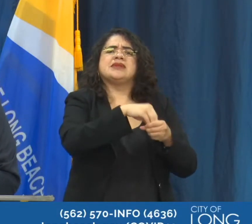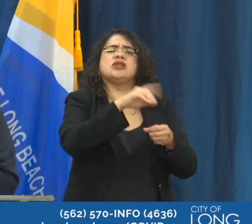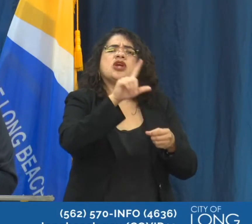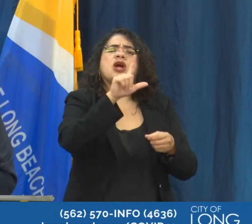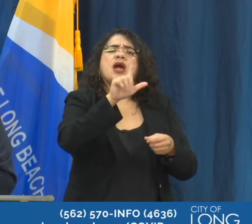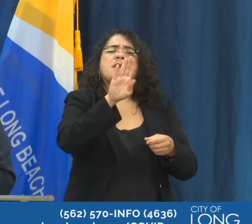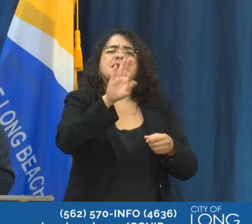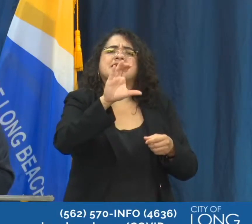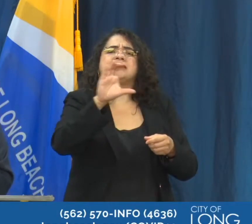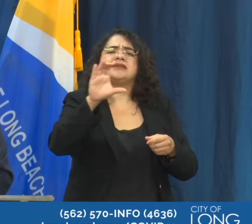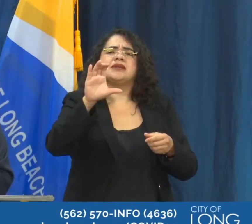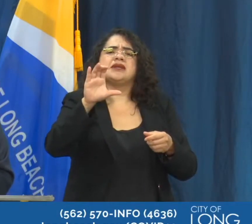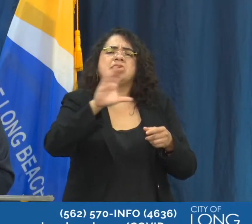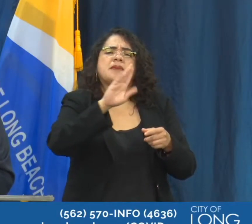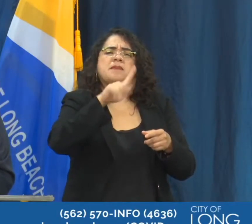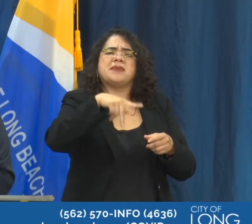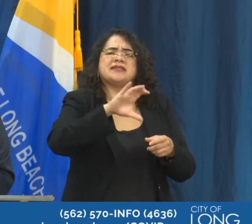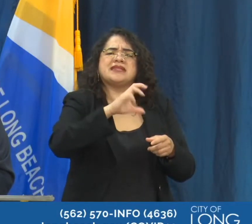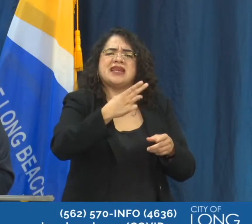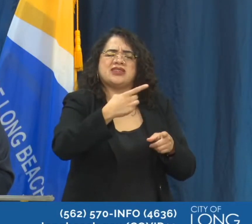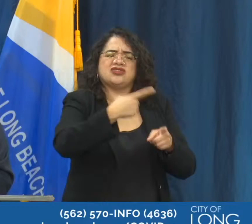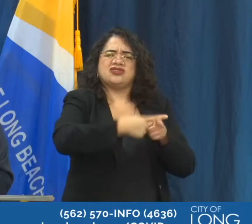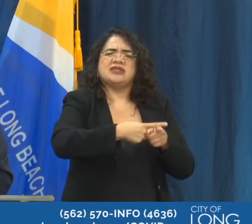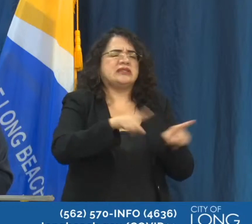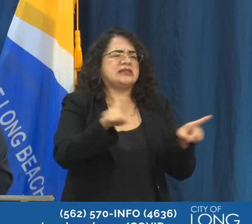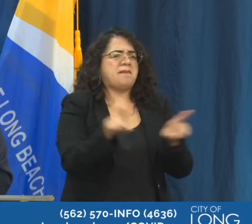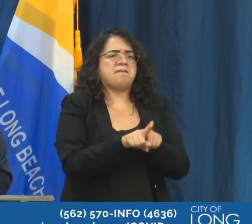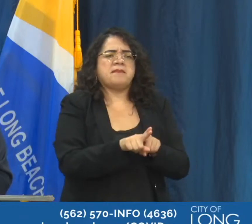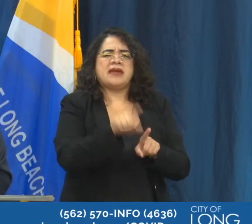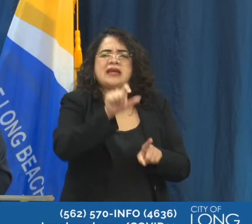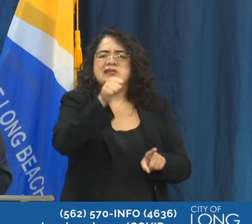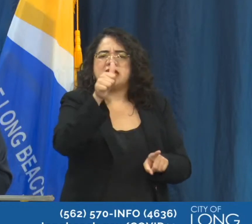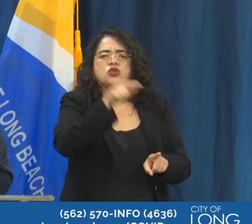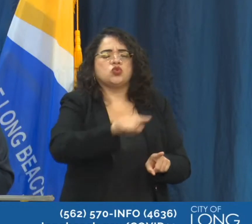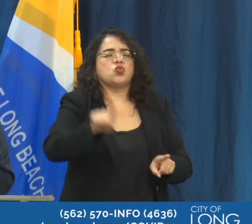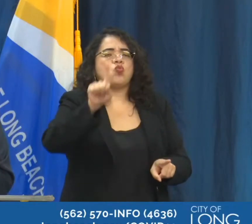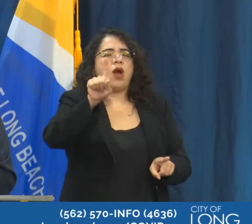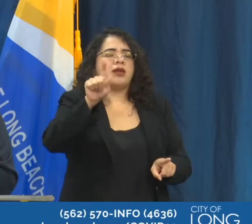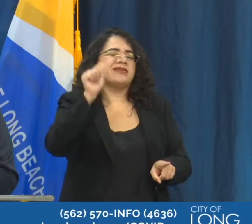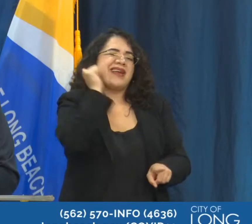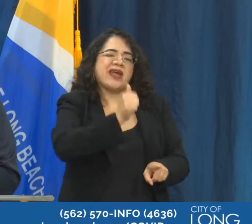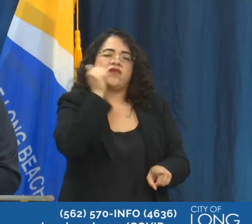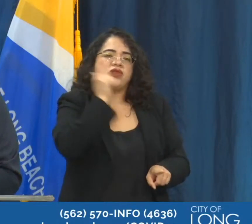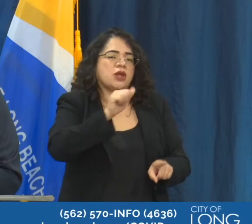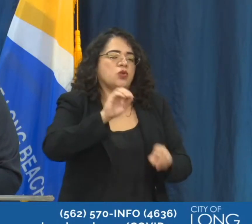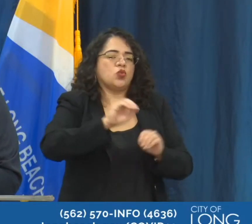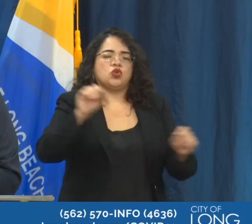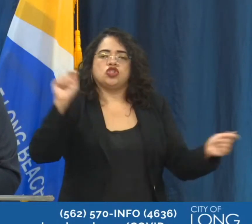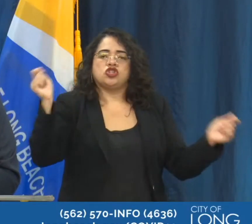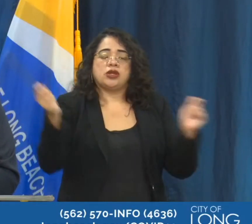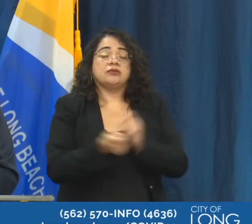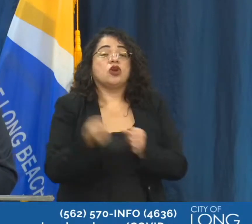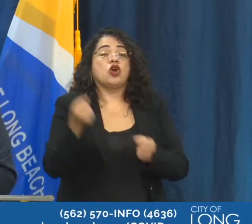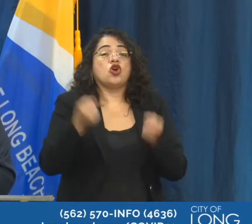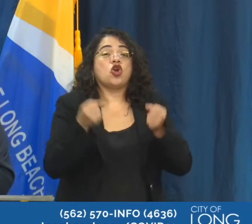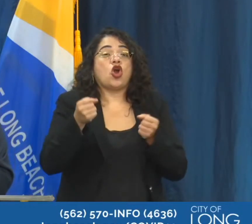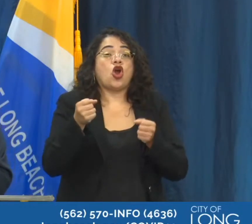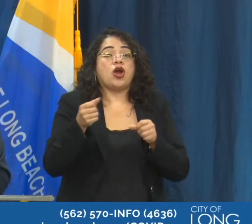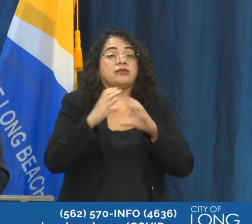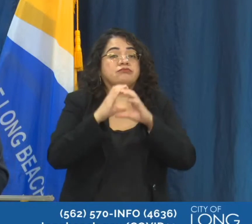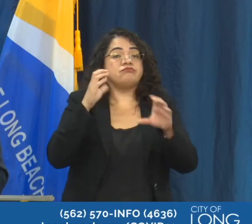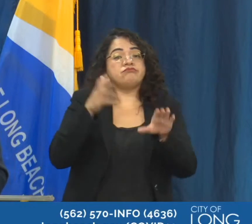de long beach city college sobre la pch y ese horario sigue igual de 10 a una todos los días las pruebas movil es continúan estando